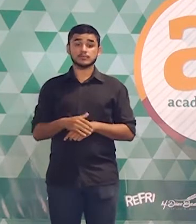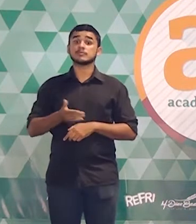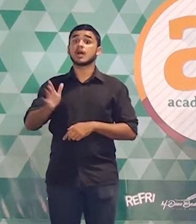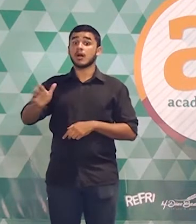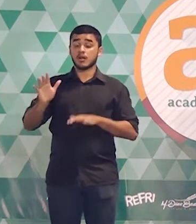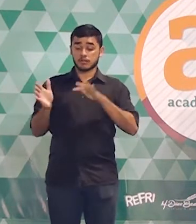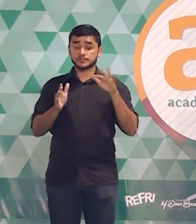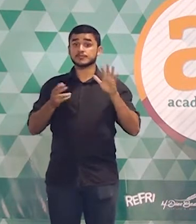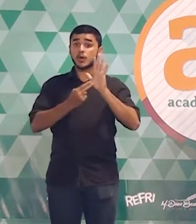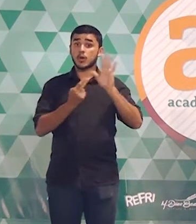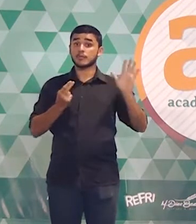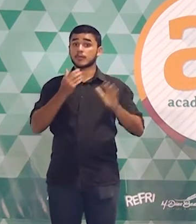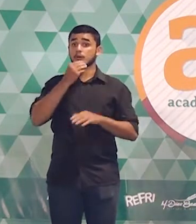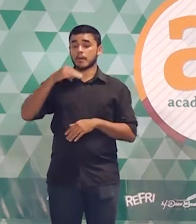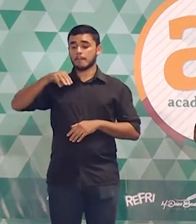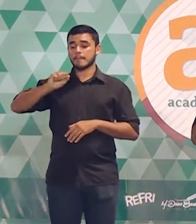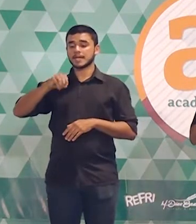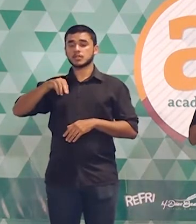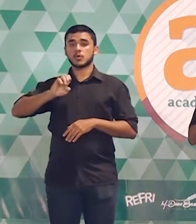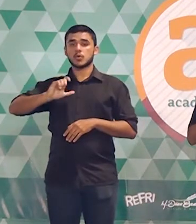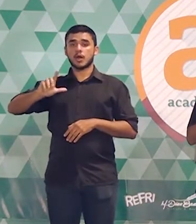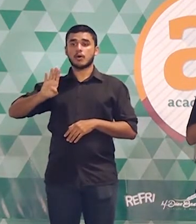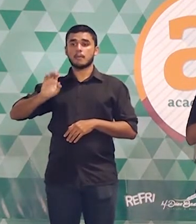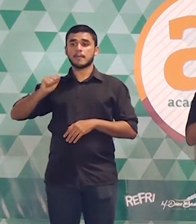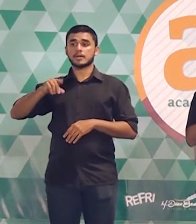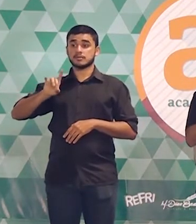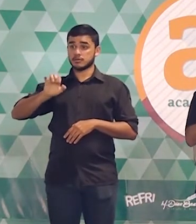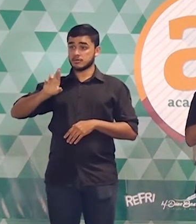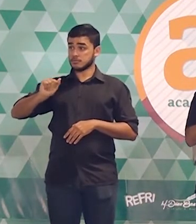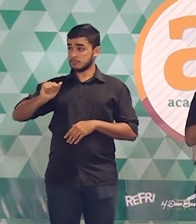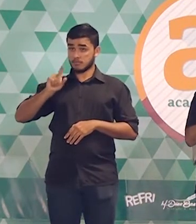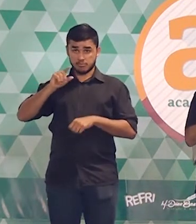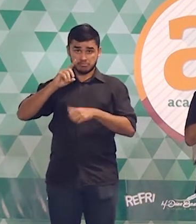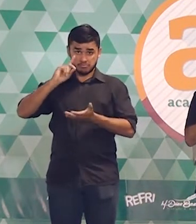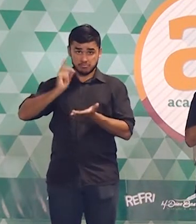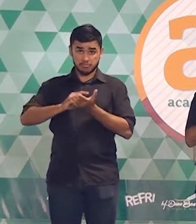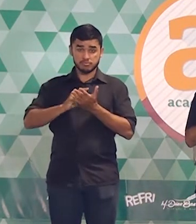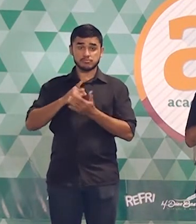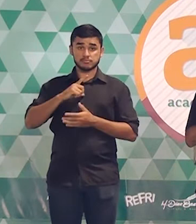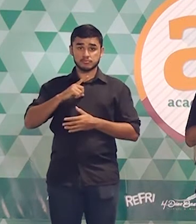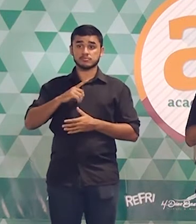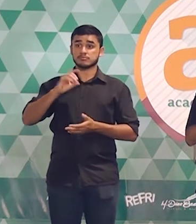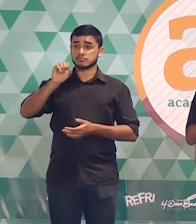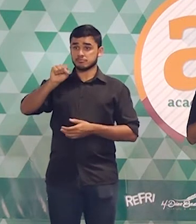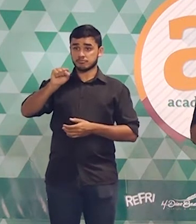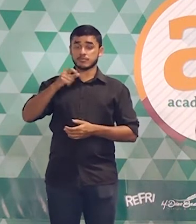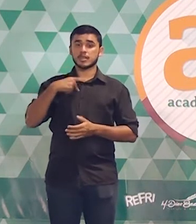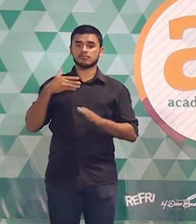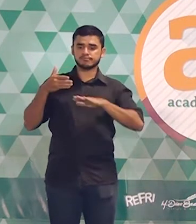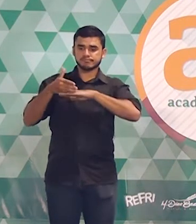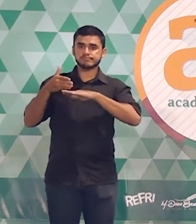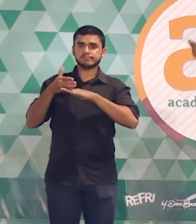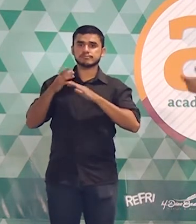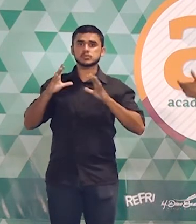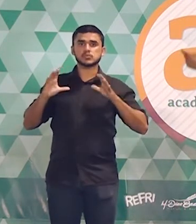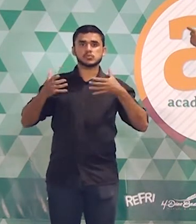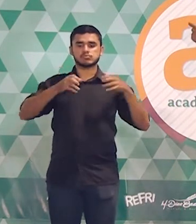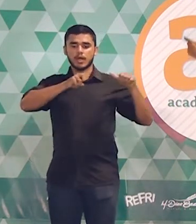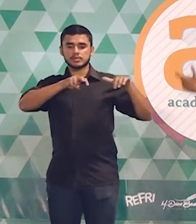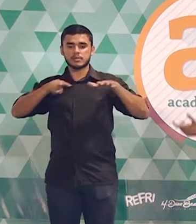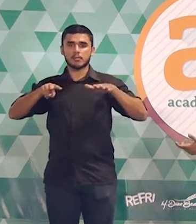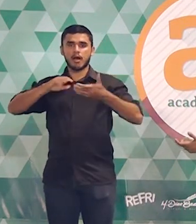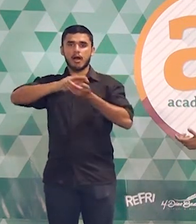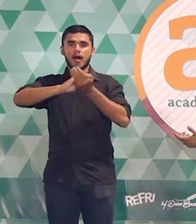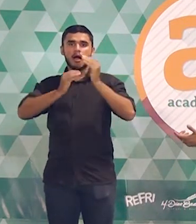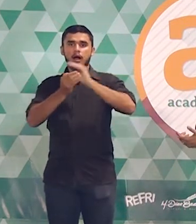ou não na Semana de Arte Moderna? Diga sim, sim. Tanto que um texto dele, um